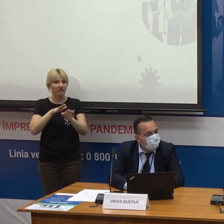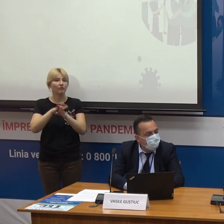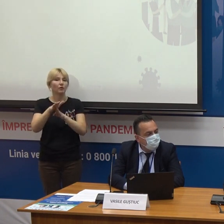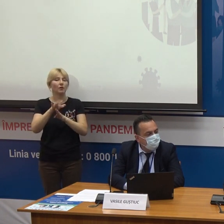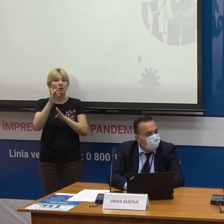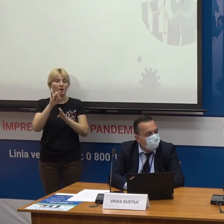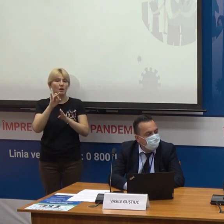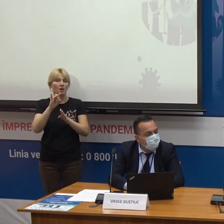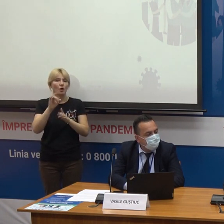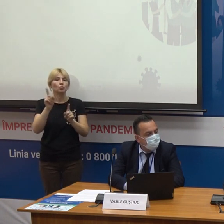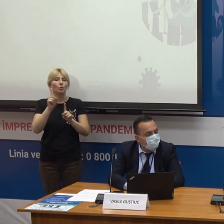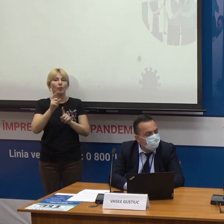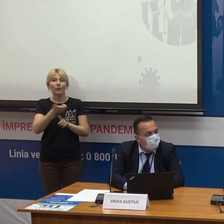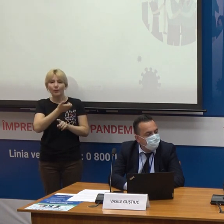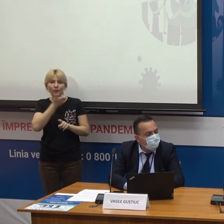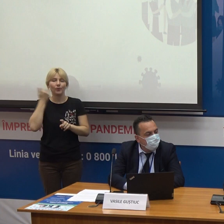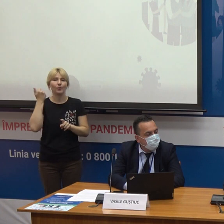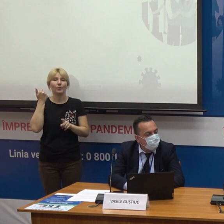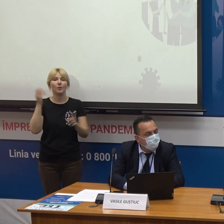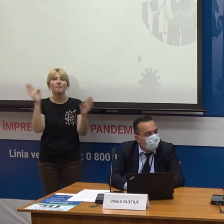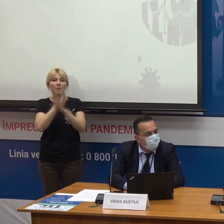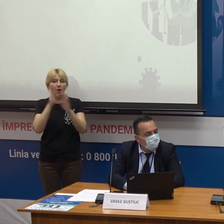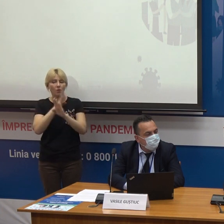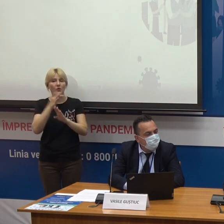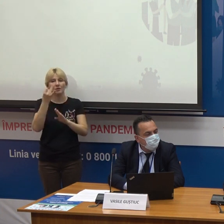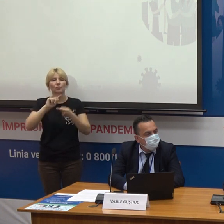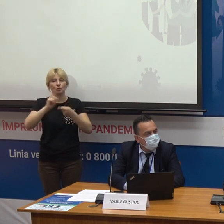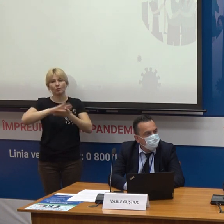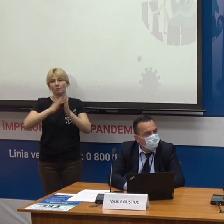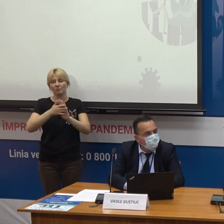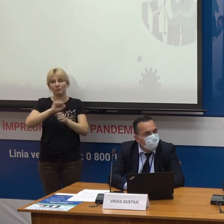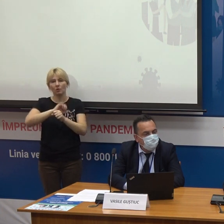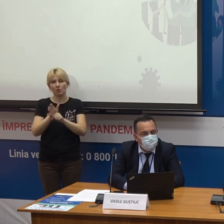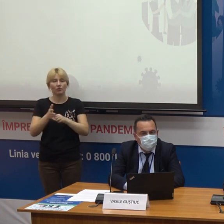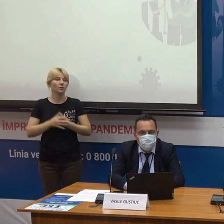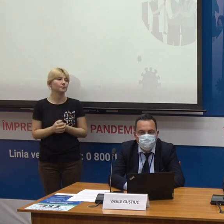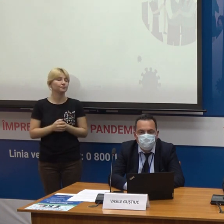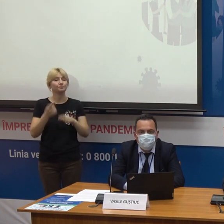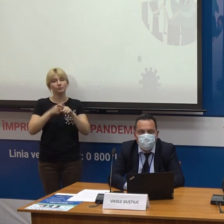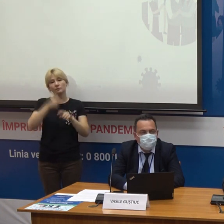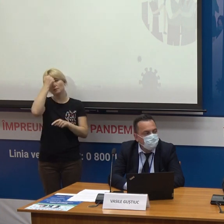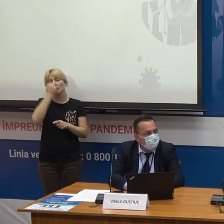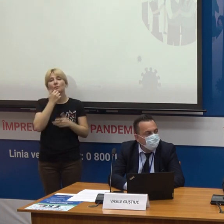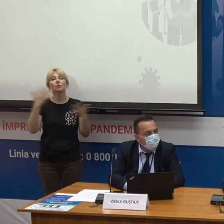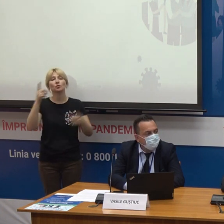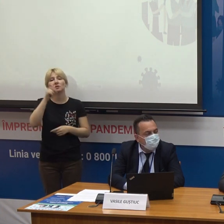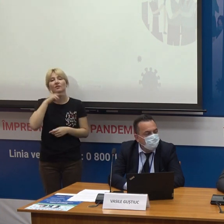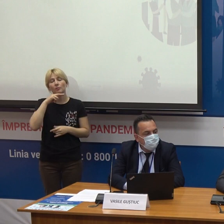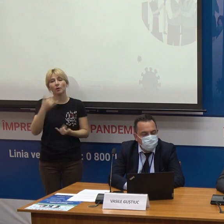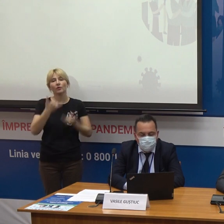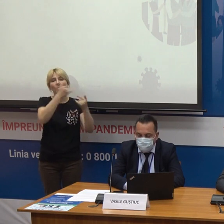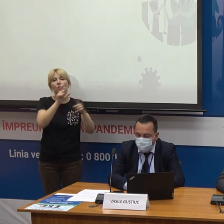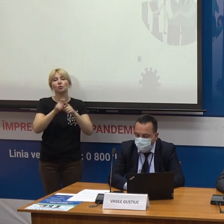de perioada bună din punct de vedere epidemiologic pe care îl avem acum. Cu acestea fiind spuse, vă mulțumesc și ofer